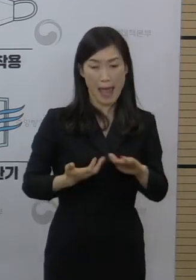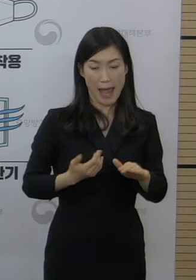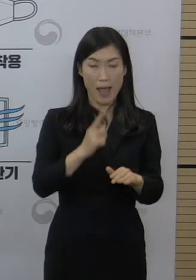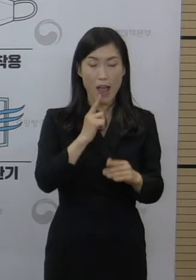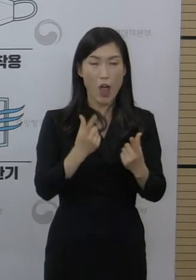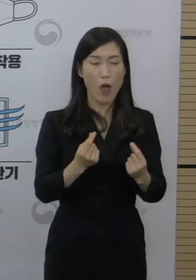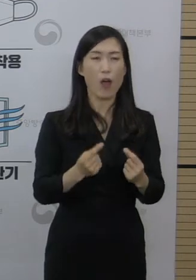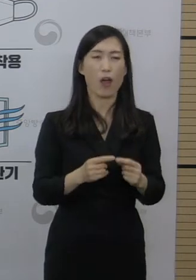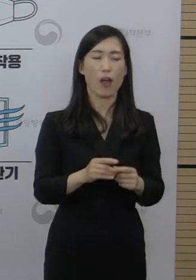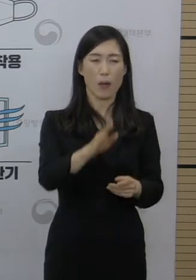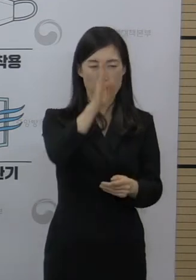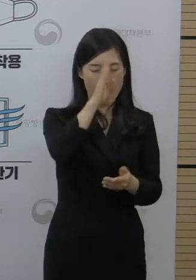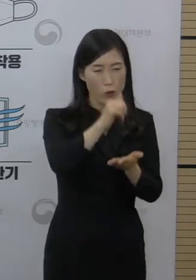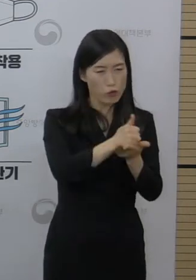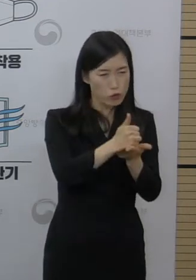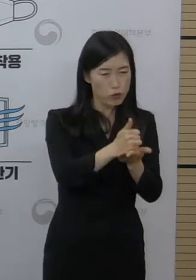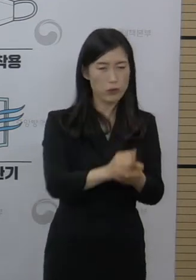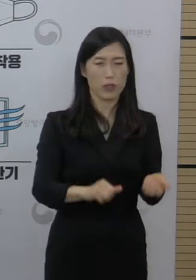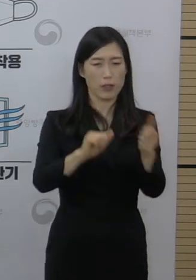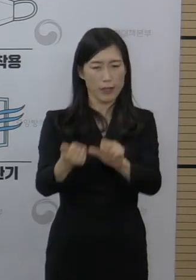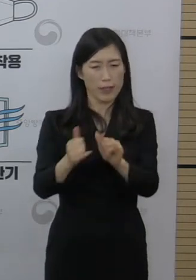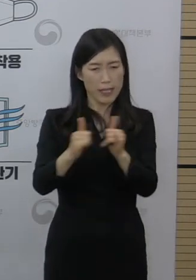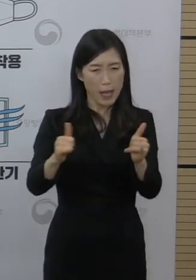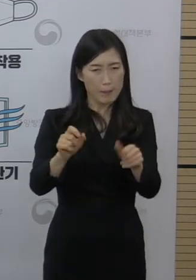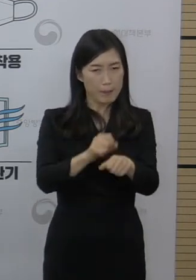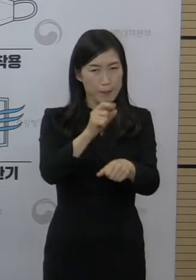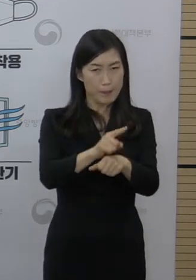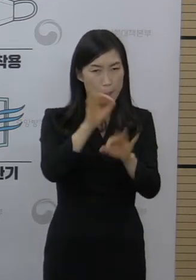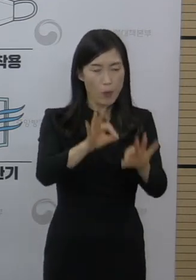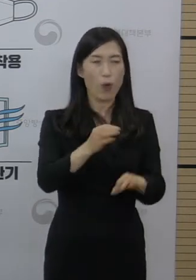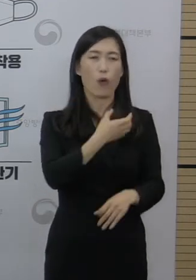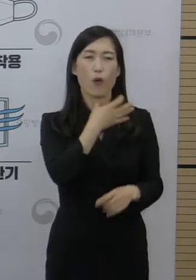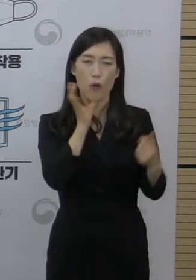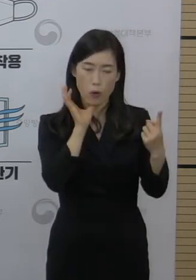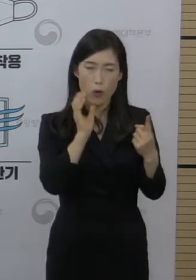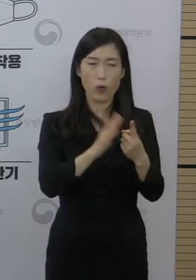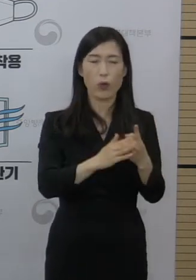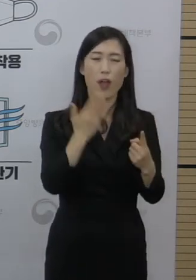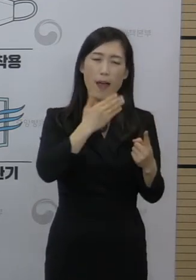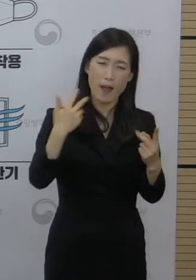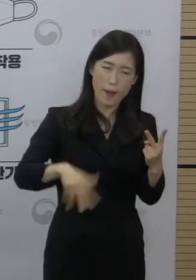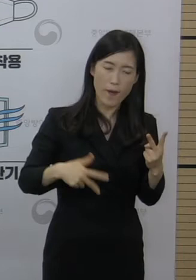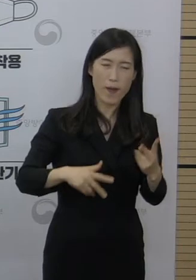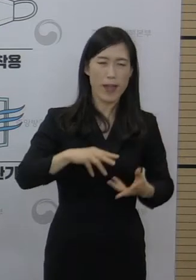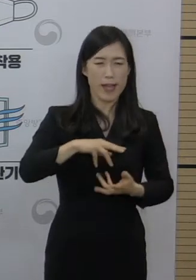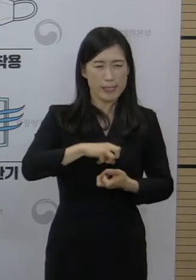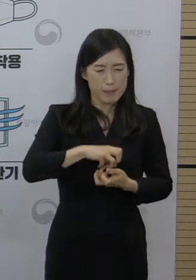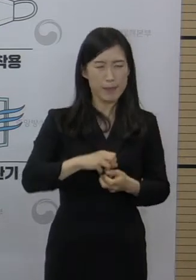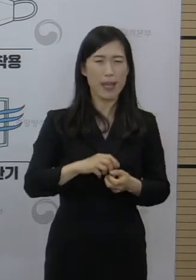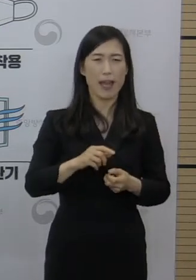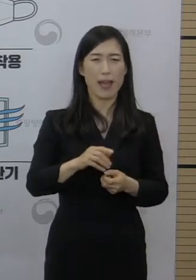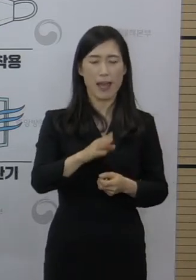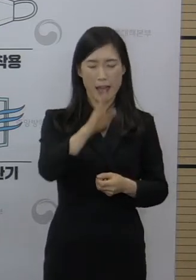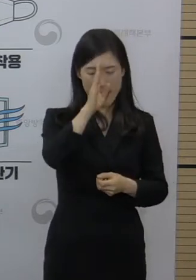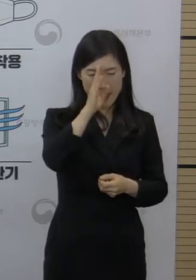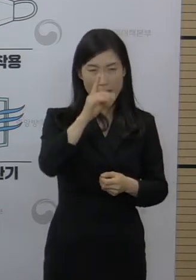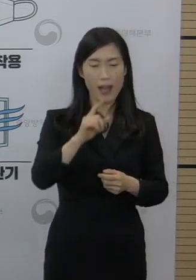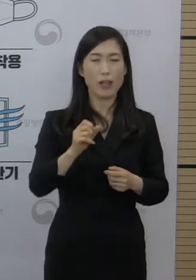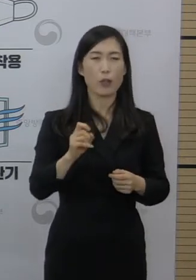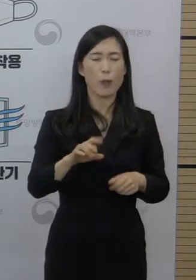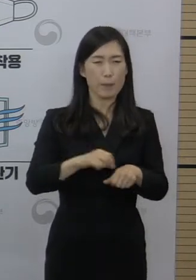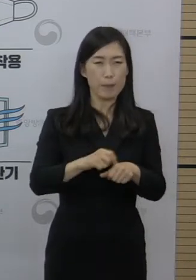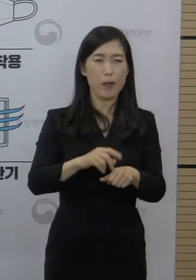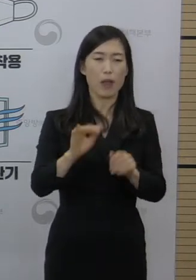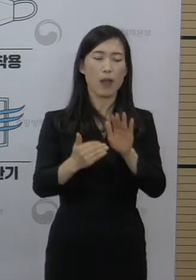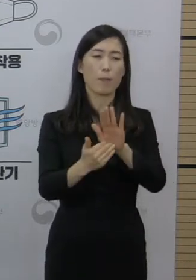증 환자와 사망자 의 특성을 보면 고 연령층 당뇨 심혈관 질환 악성 종양 등 기저 질환 자 특히